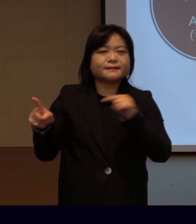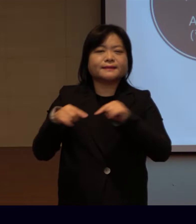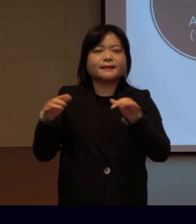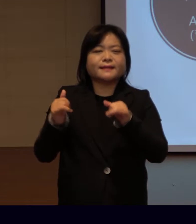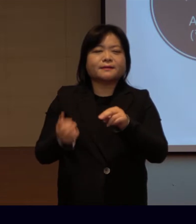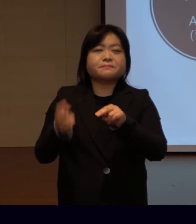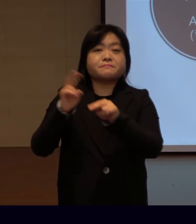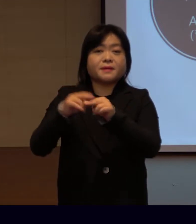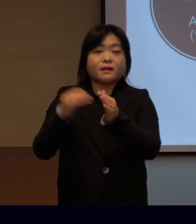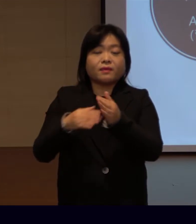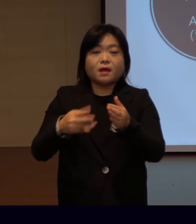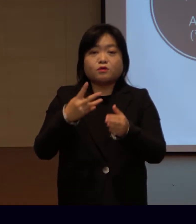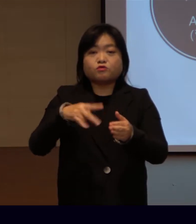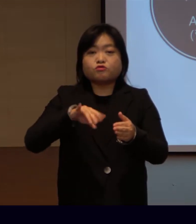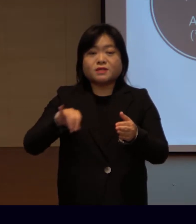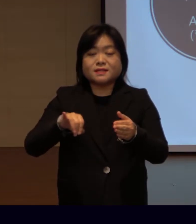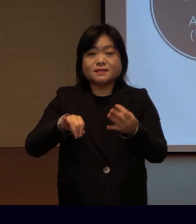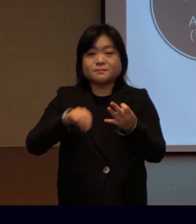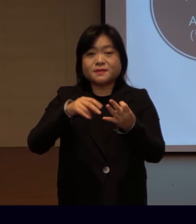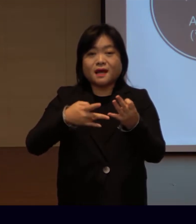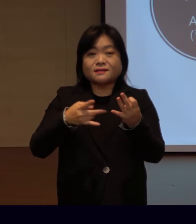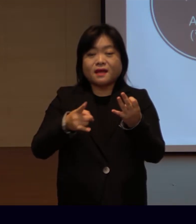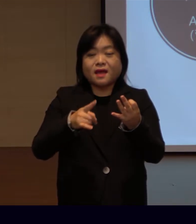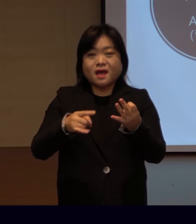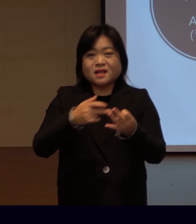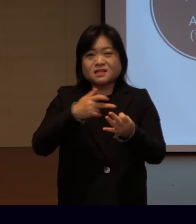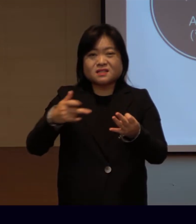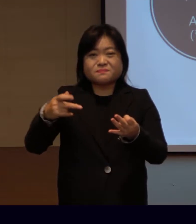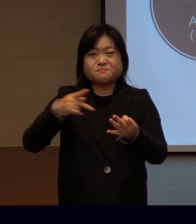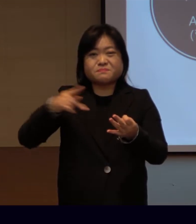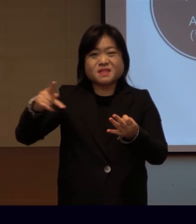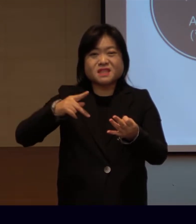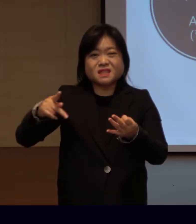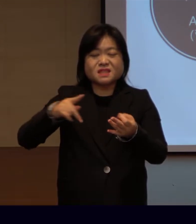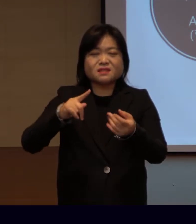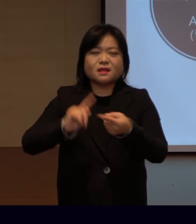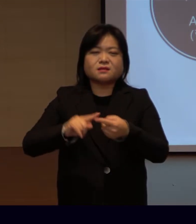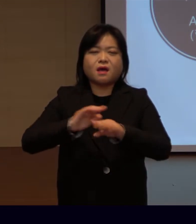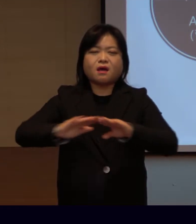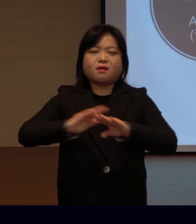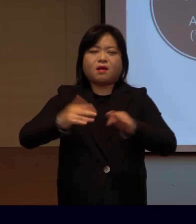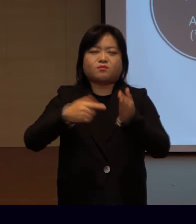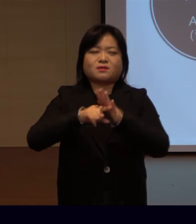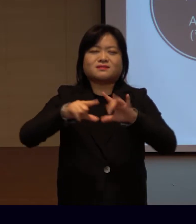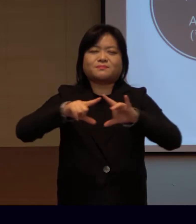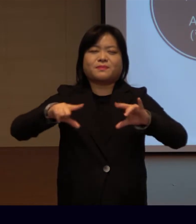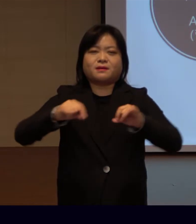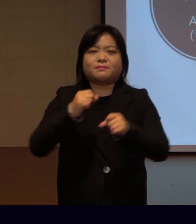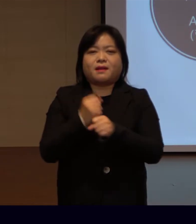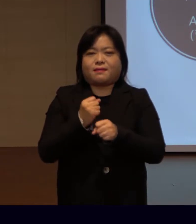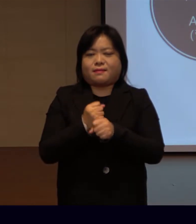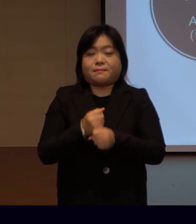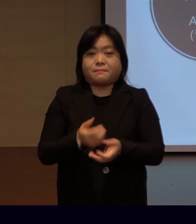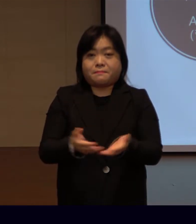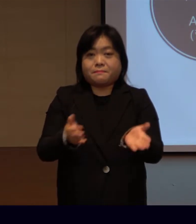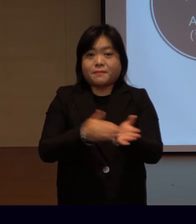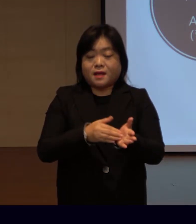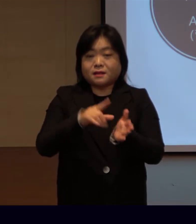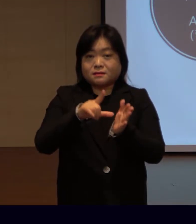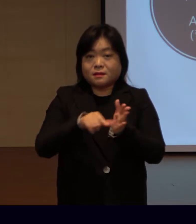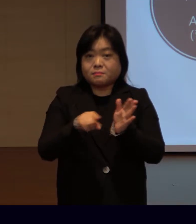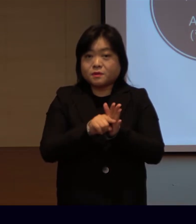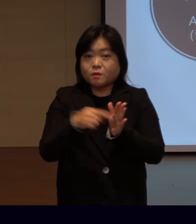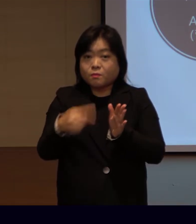루이 14세 때 너무 많은 빚을 해결하고자 지폐를 발행했습니다. 국가에서. 그리고 그때 믿었던